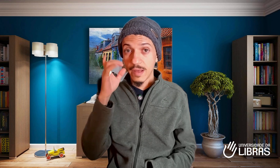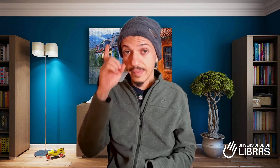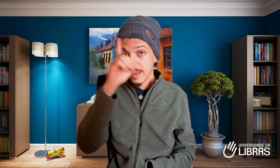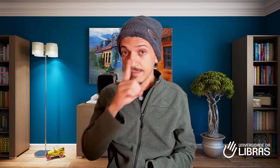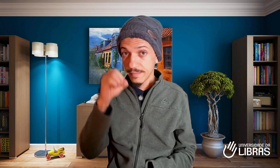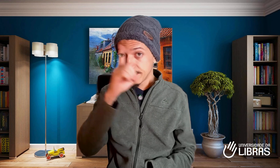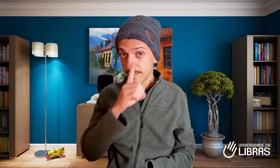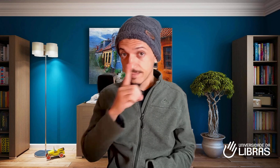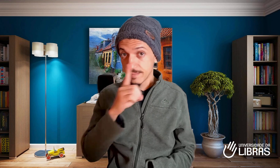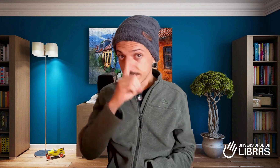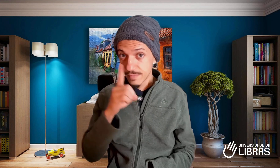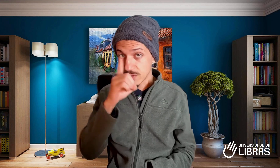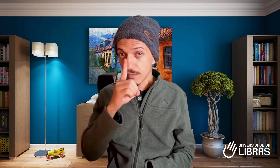Amanhã, domingo.